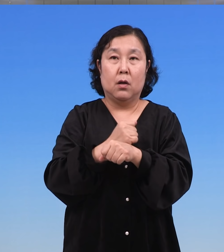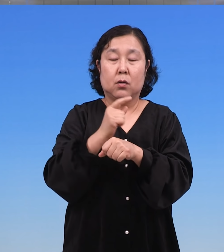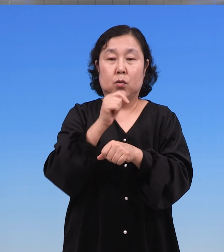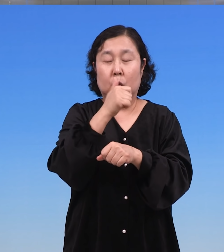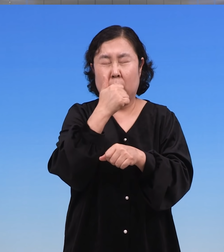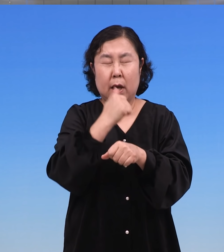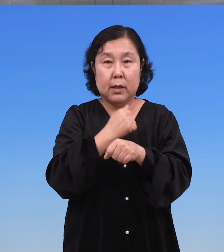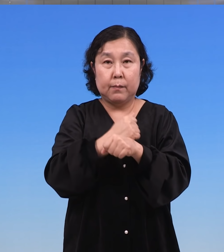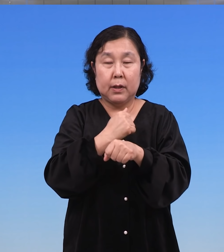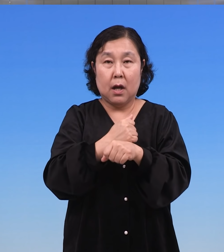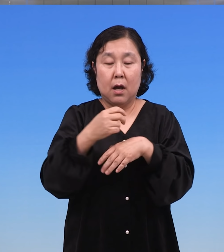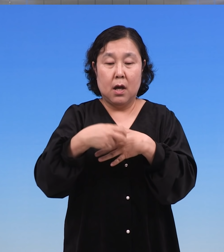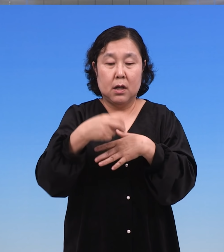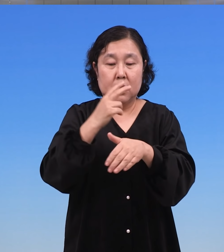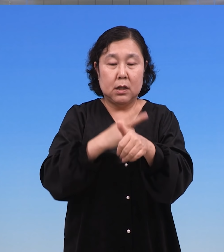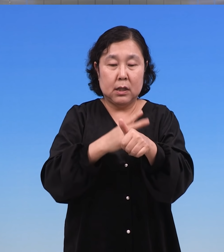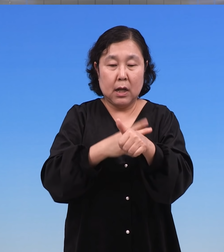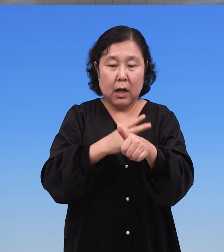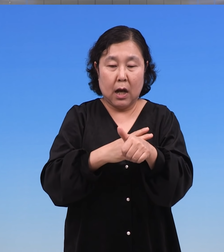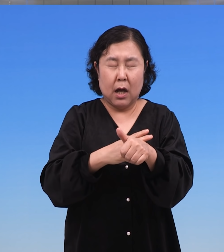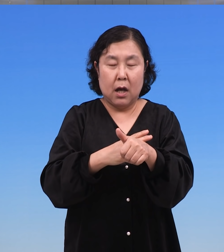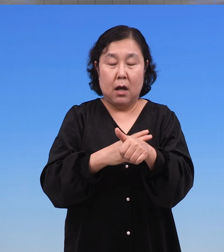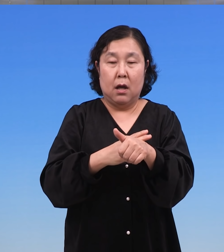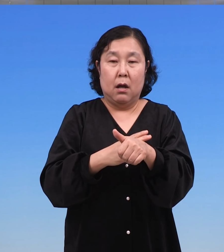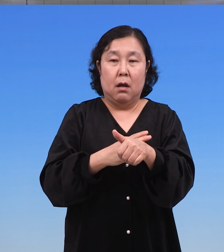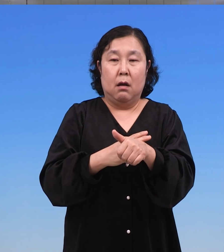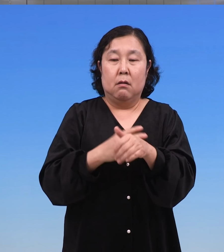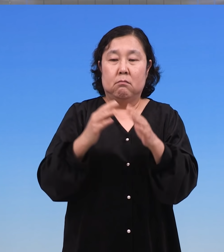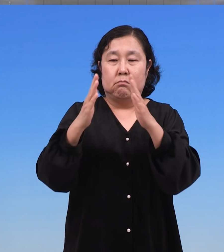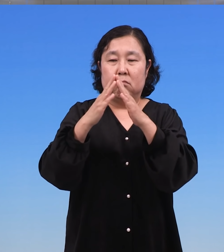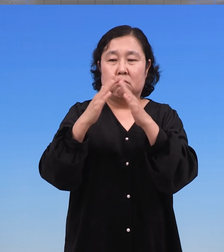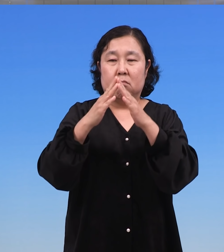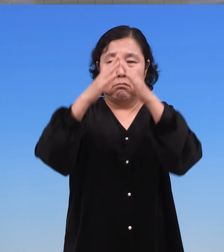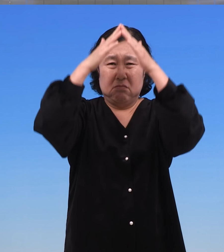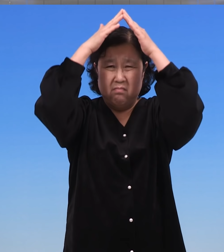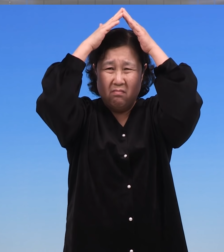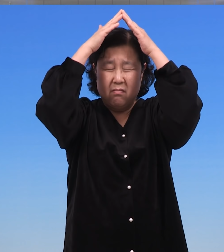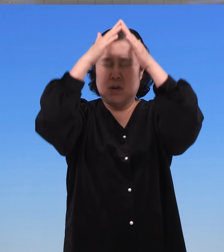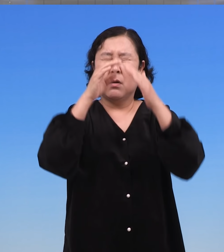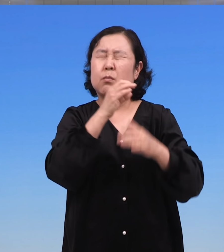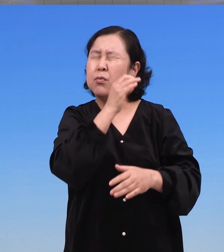딸은 말려도 이 난리에 의사가 집에 있으면 부끄러운 일이죠.